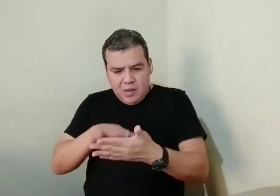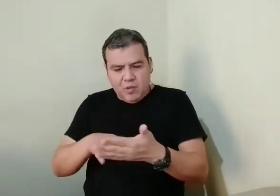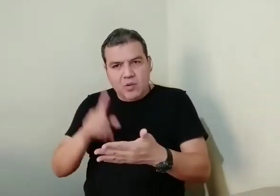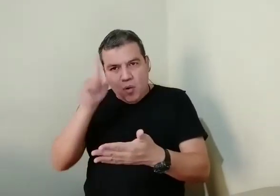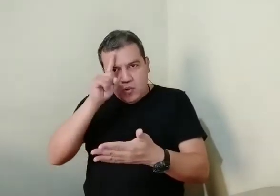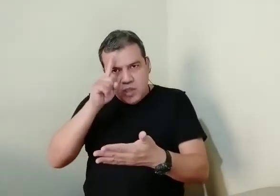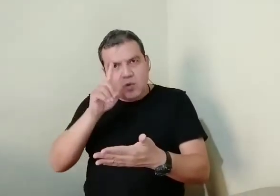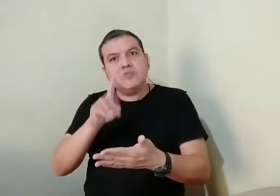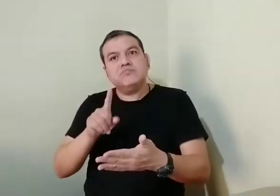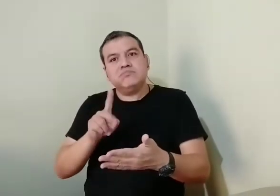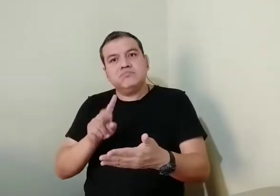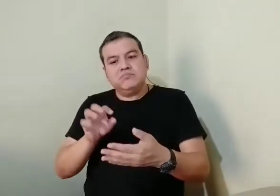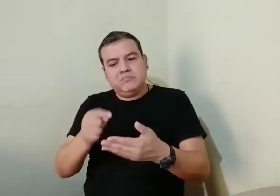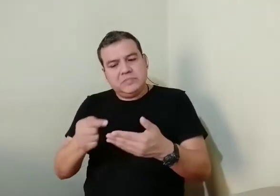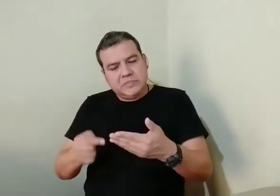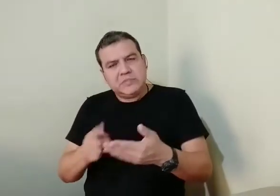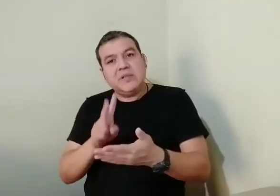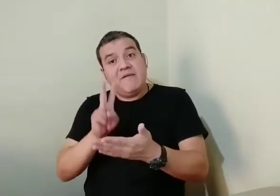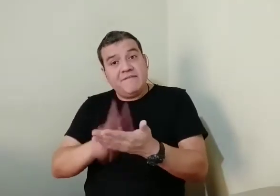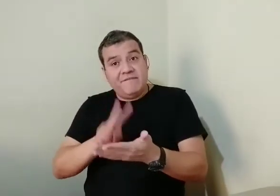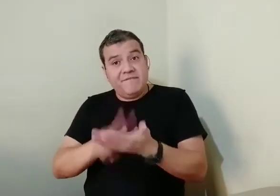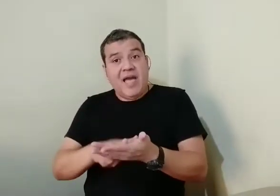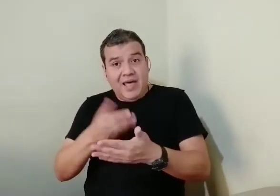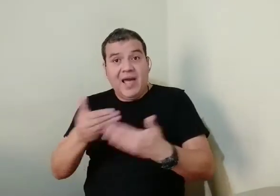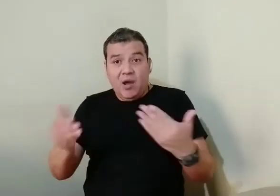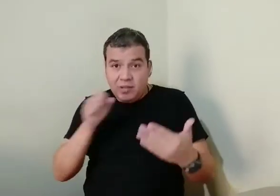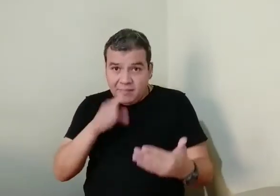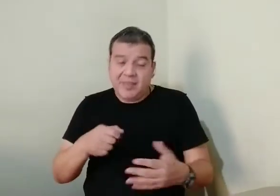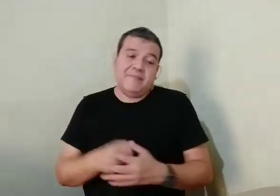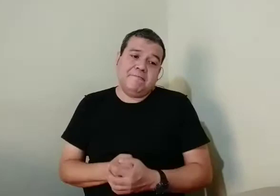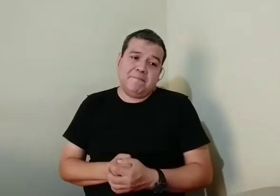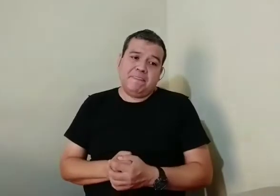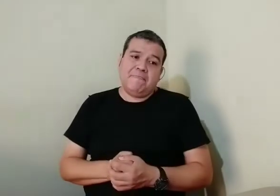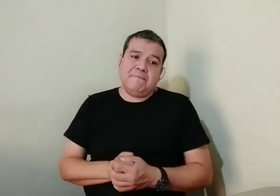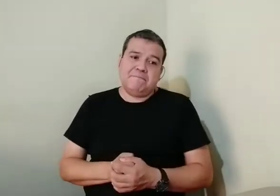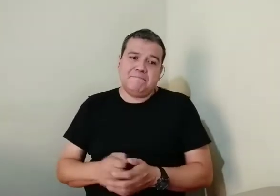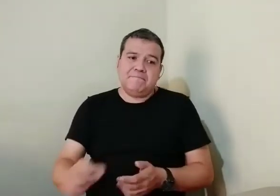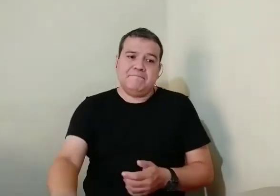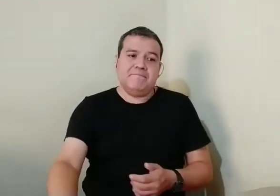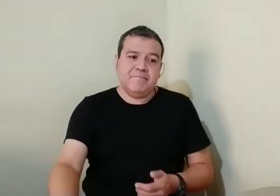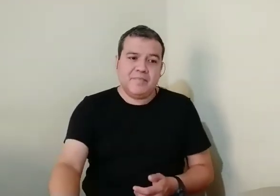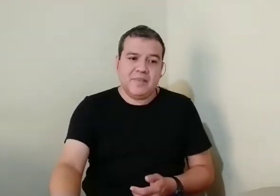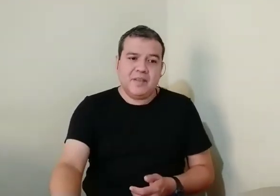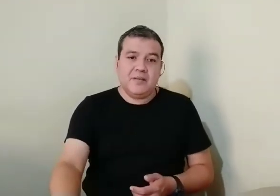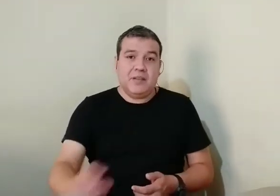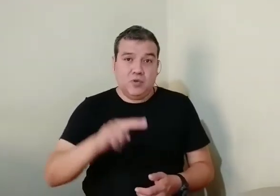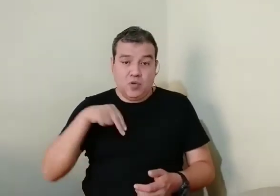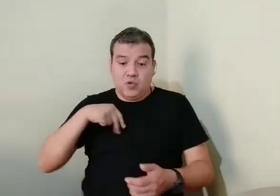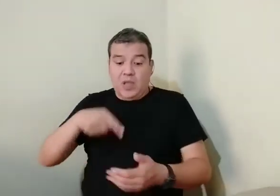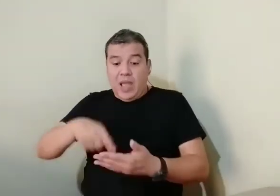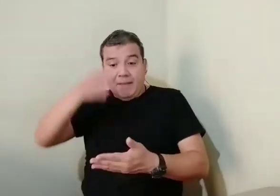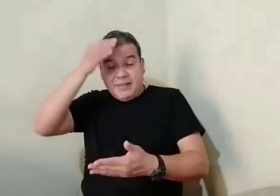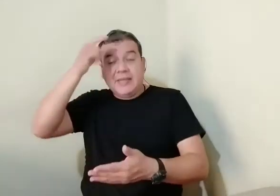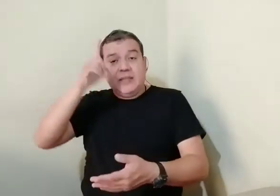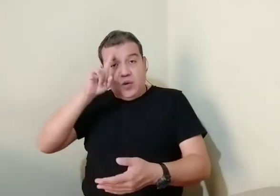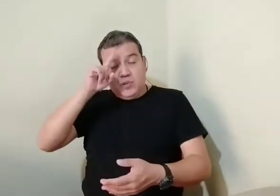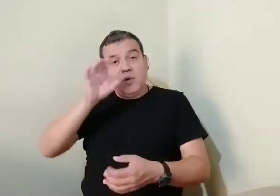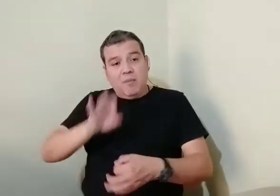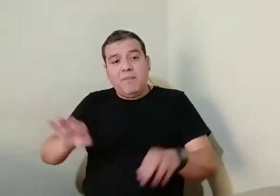Si lees Deuteronomio 6, lo esencial para todo lo que debían enseñarles a sus